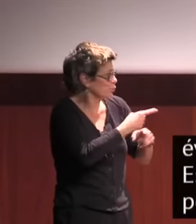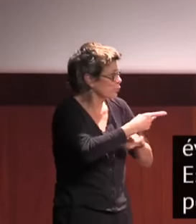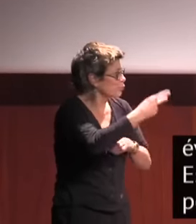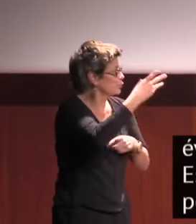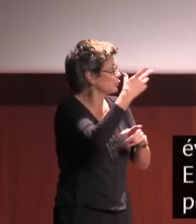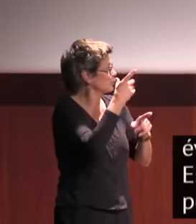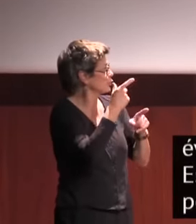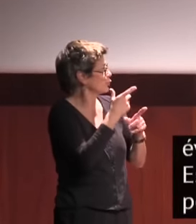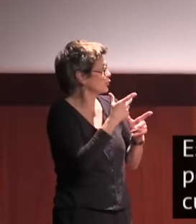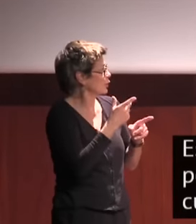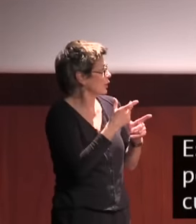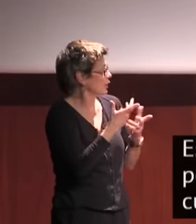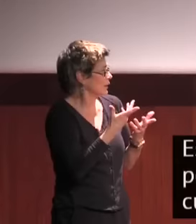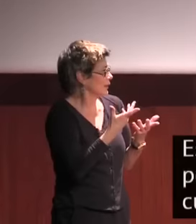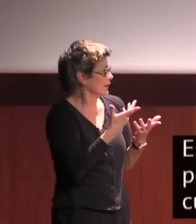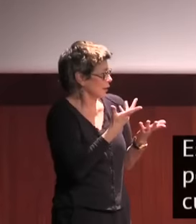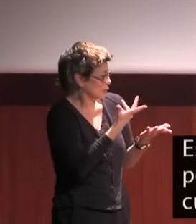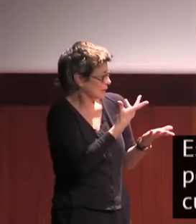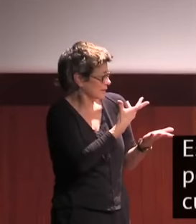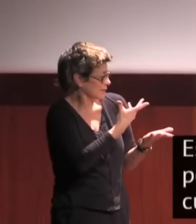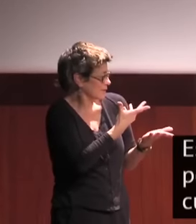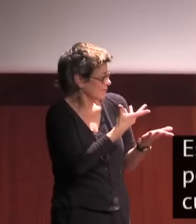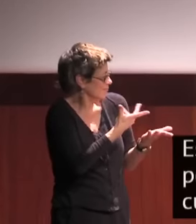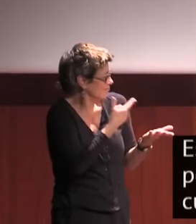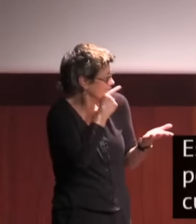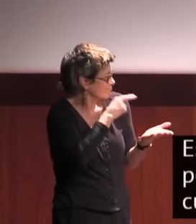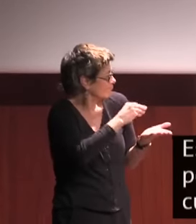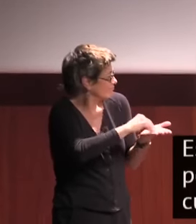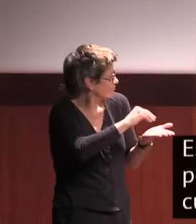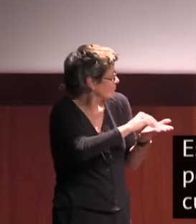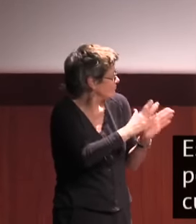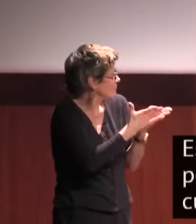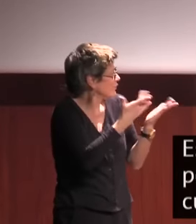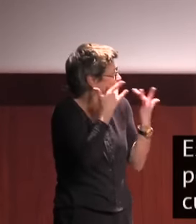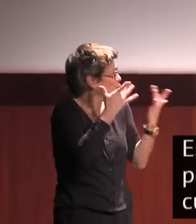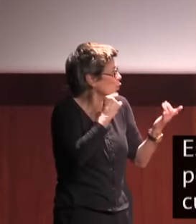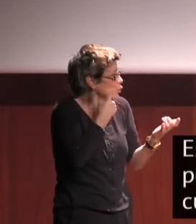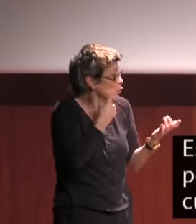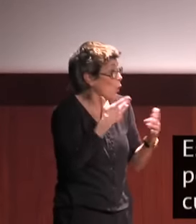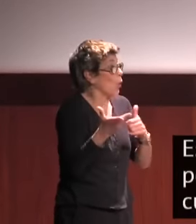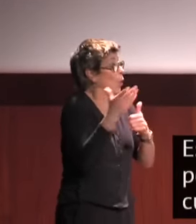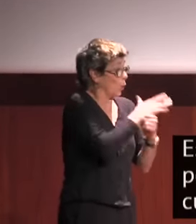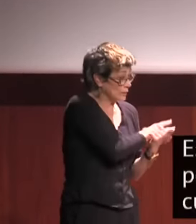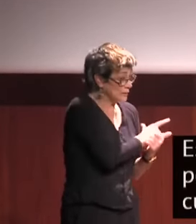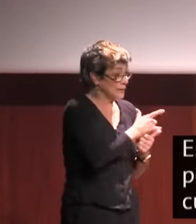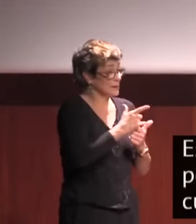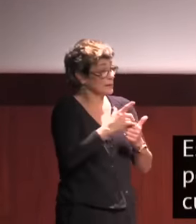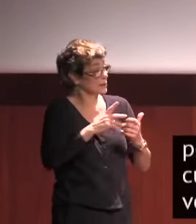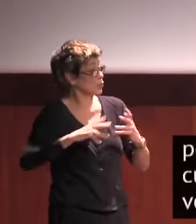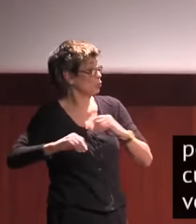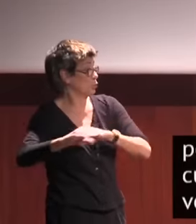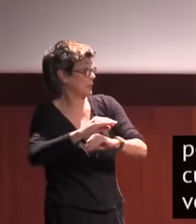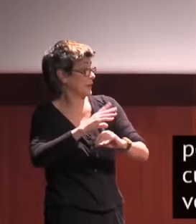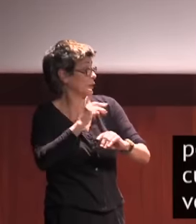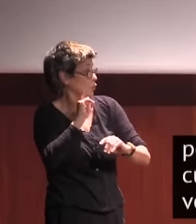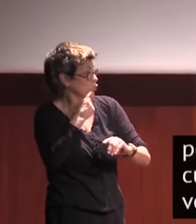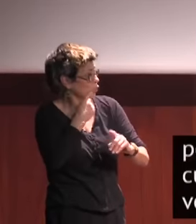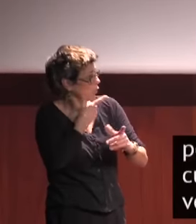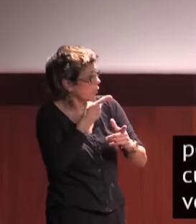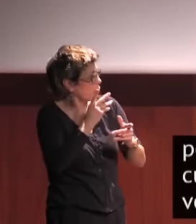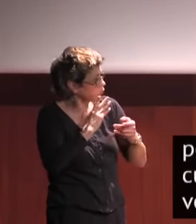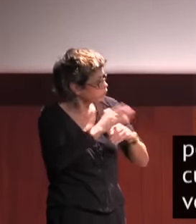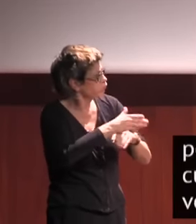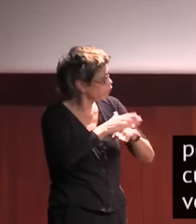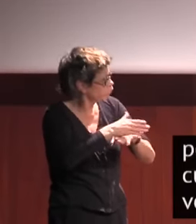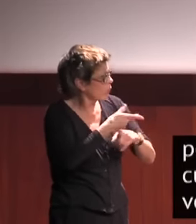sourde? Est-ce qu'il y a un intérêt des publics sourds vers les collections patrimoniales et vers les questions